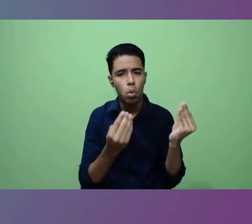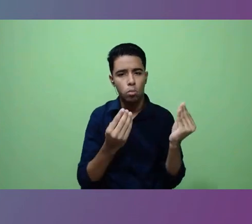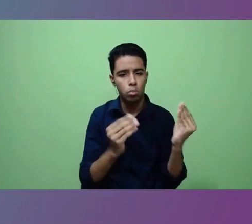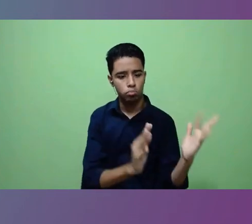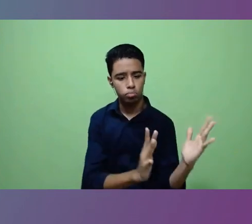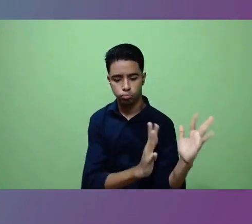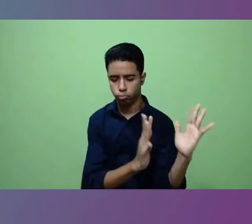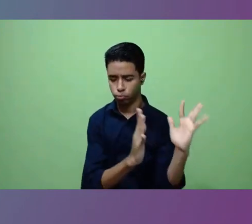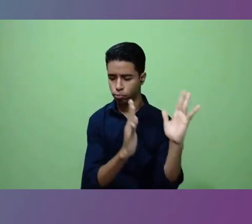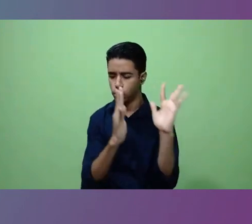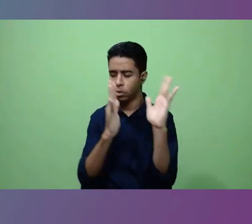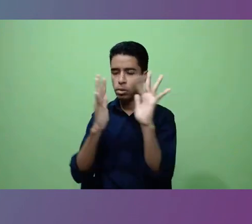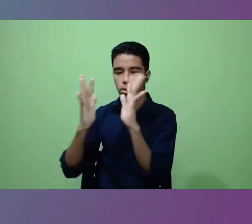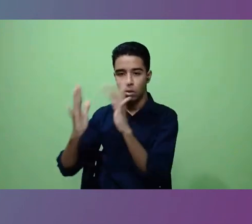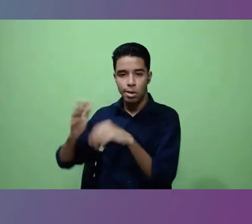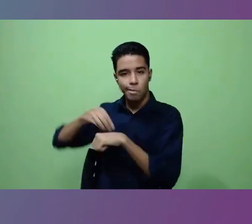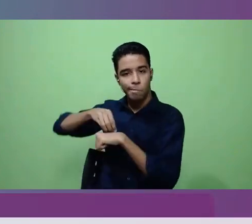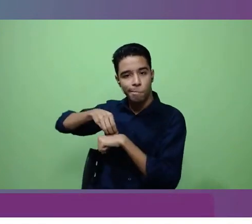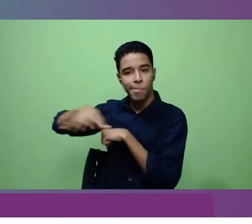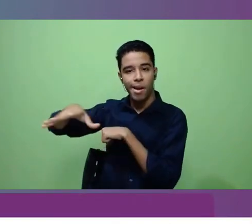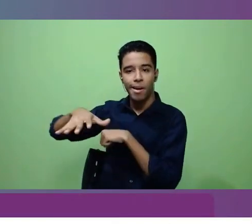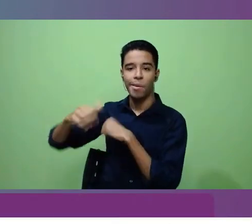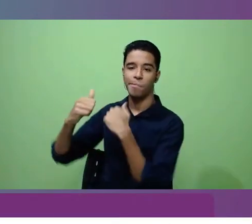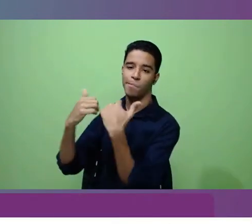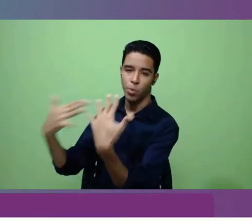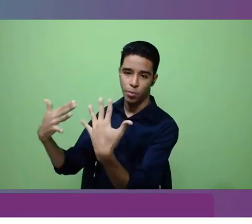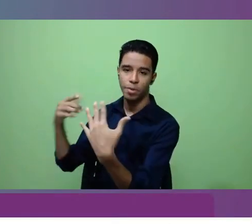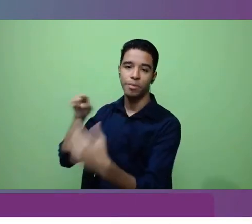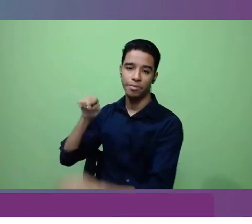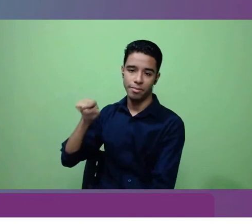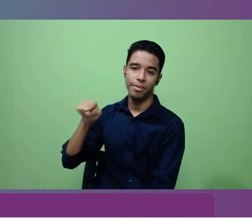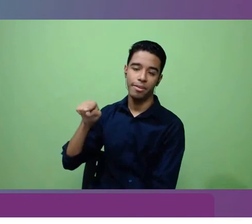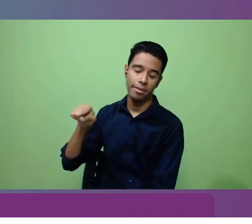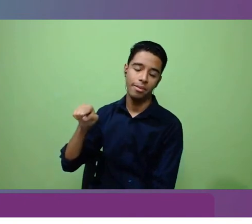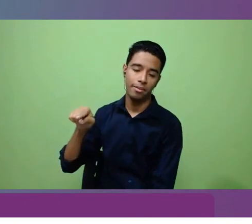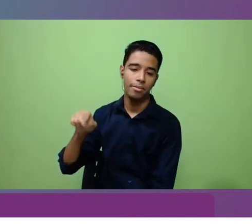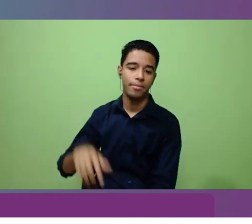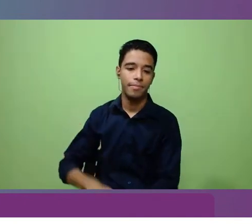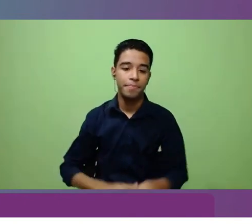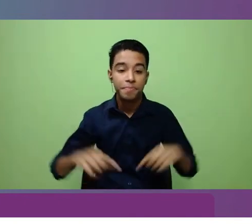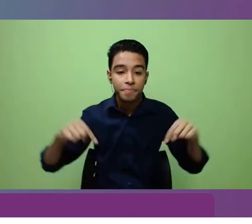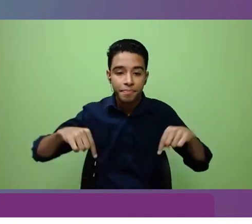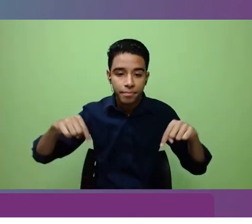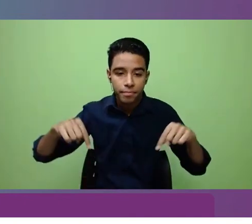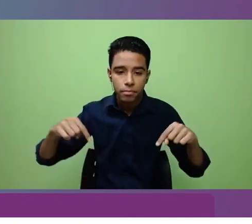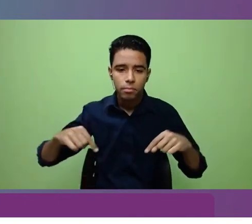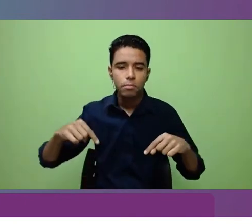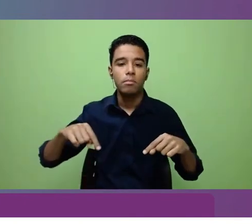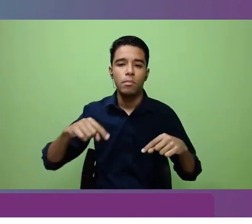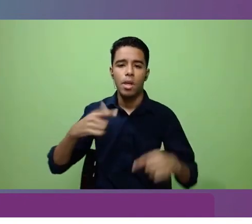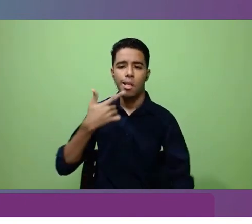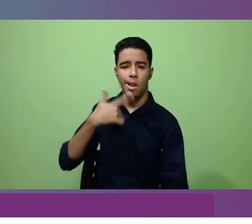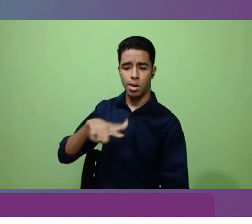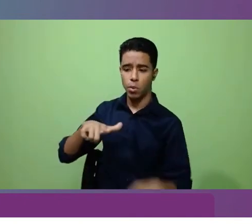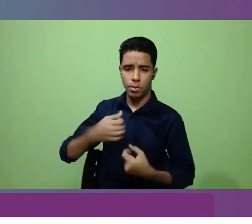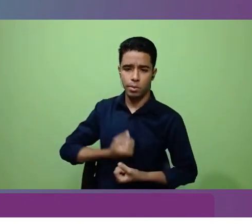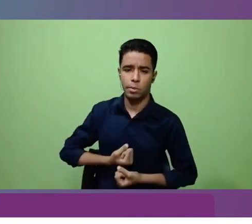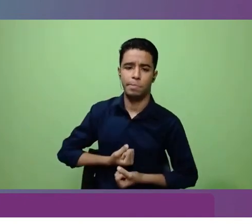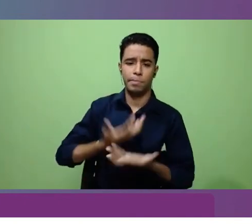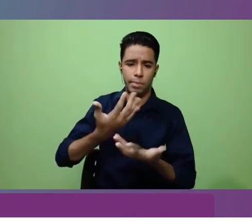o público destinatário dessa tradução, né? Então, nós temos aqui uma resposta: expressar em outra língua uma mensagem,